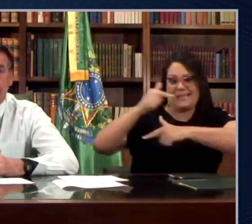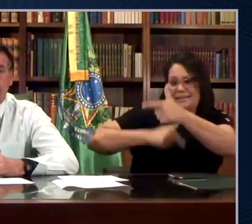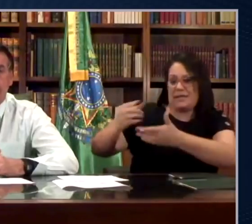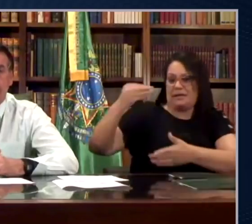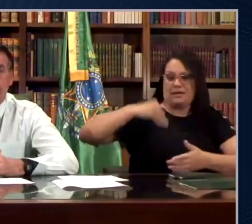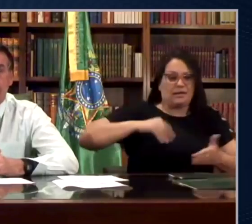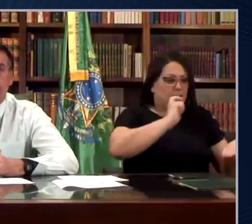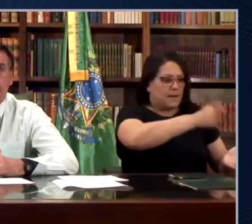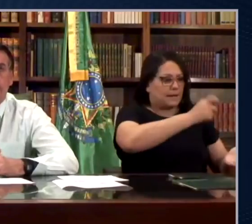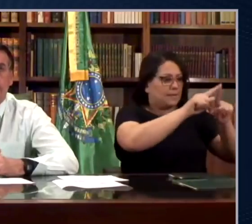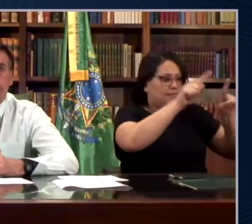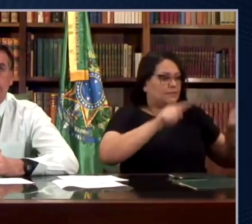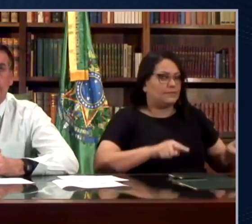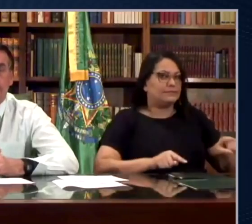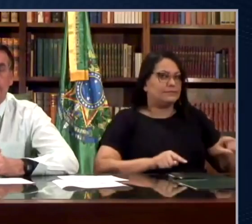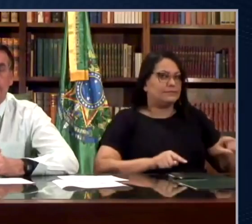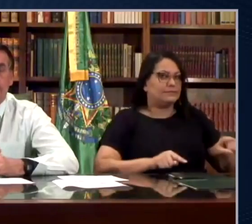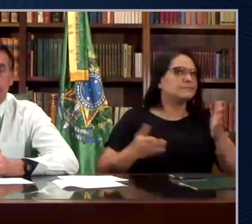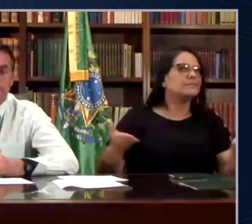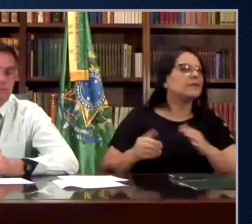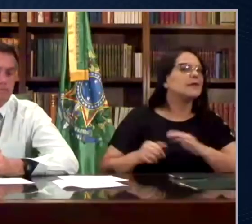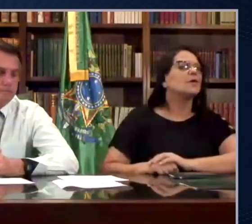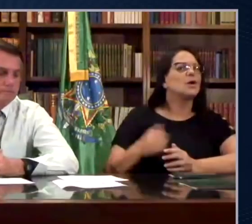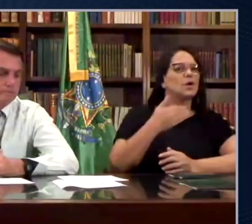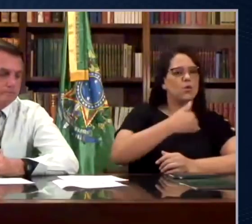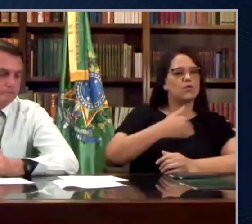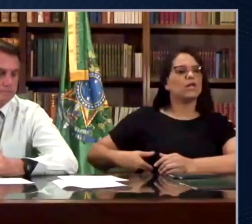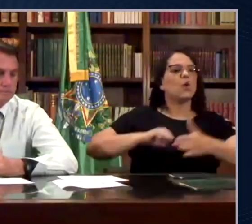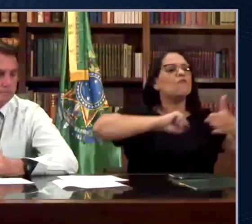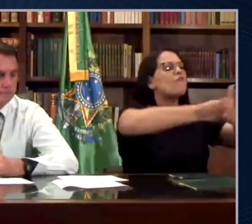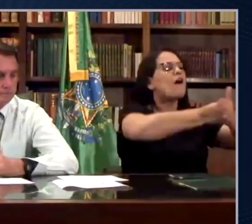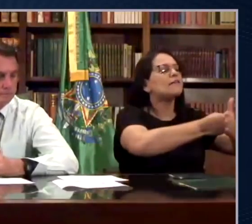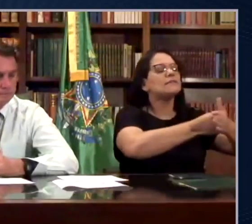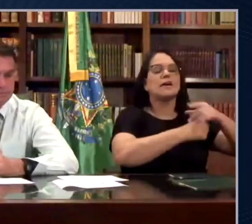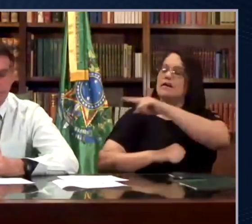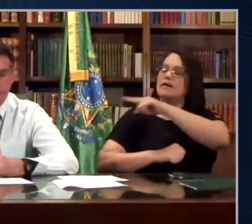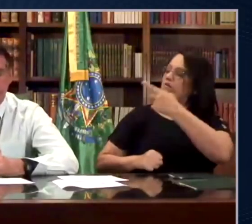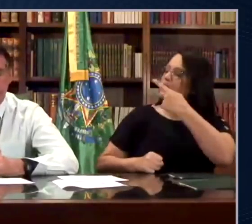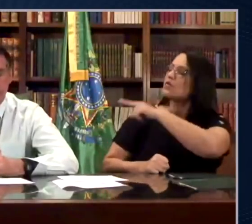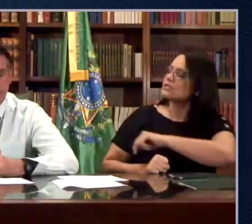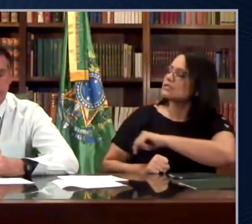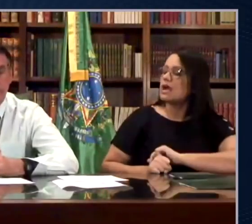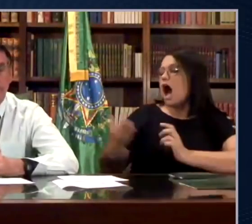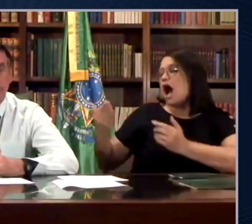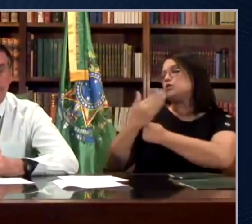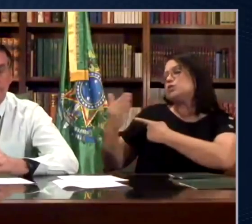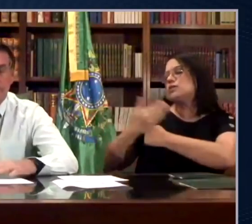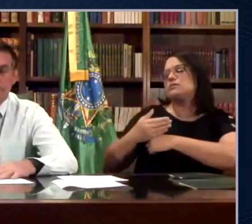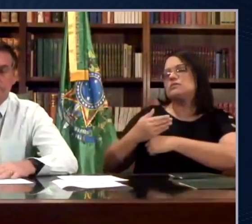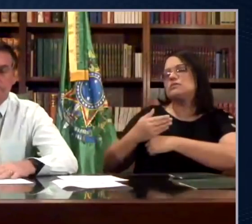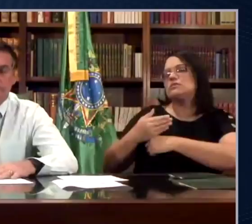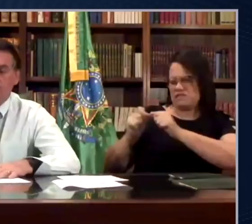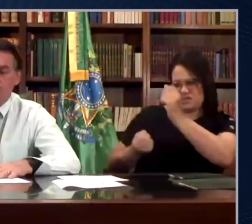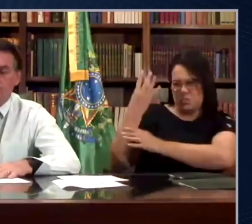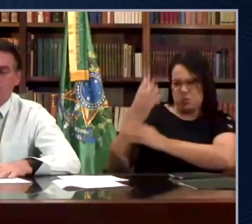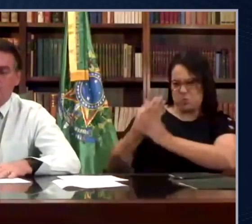começam a pedir ajuda econômica do governo. O senhor também não é fabricante de dinheiro. Como é que o senhor vai tratar